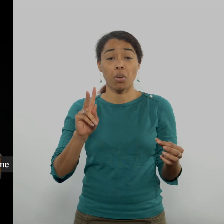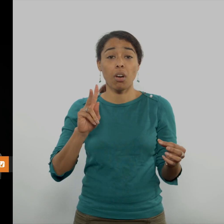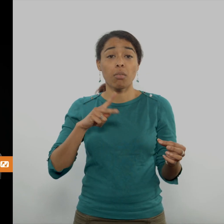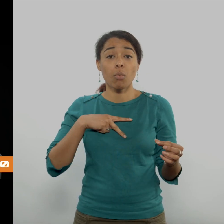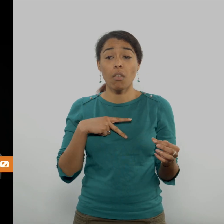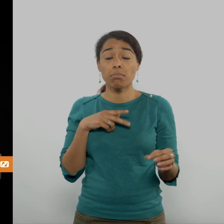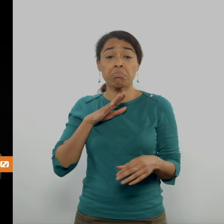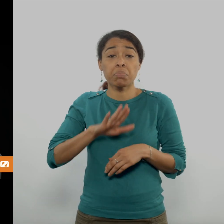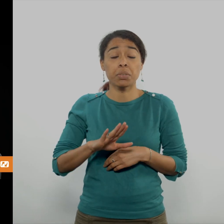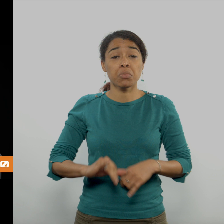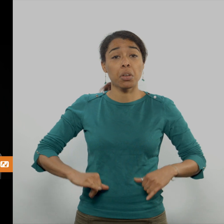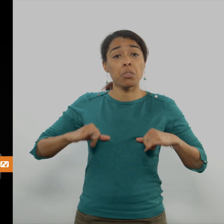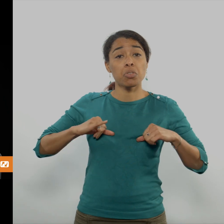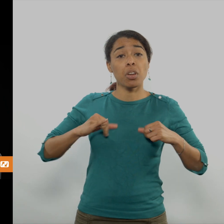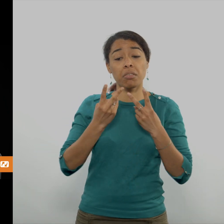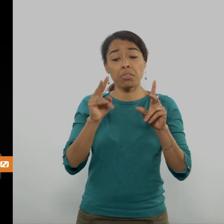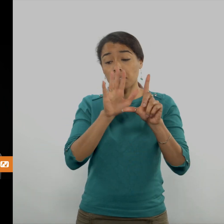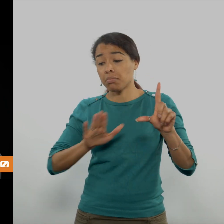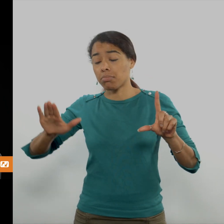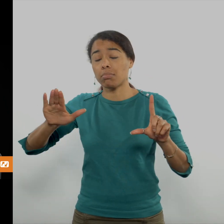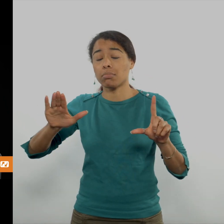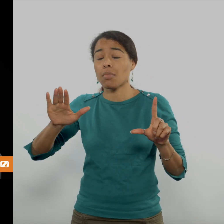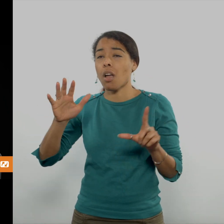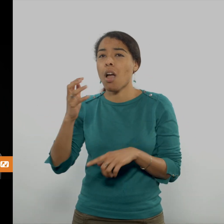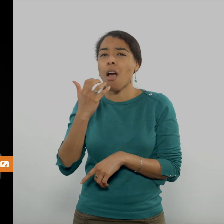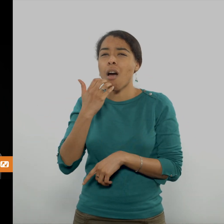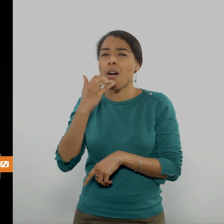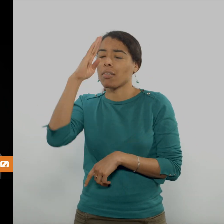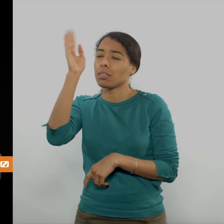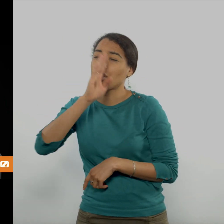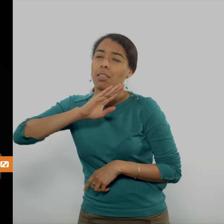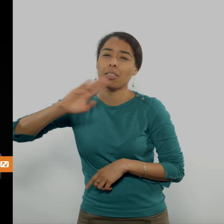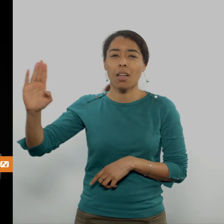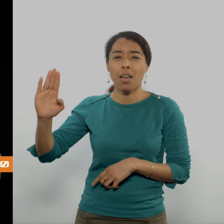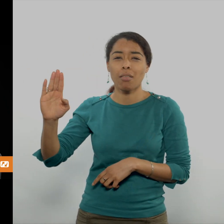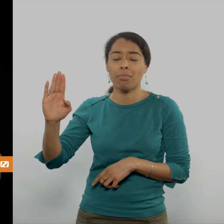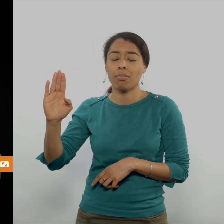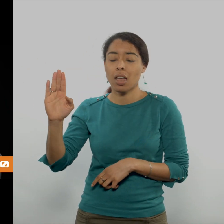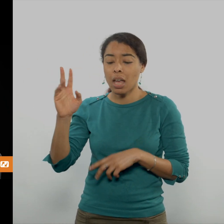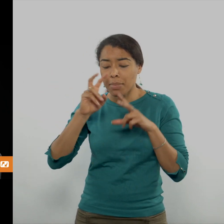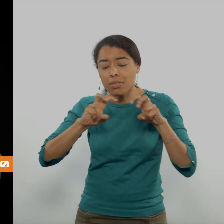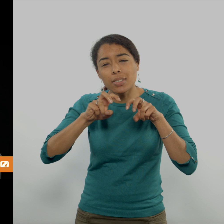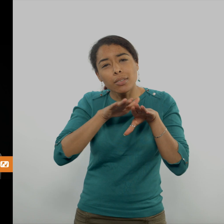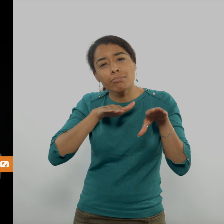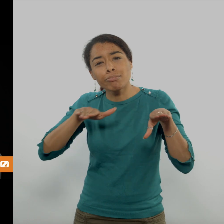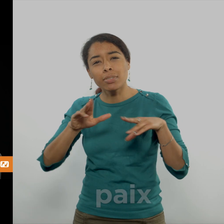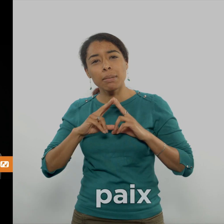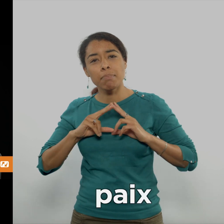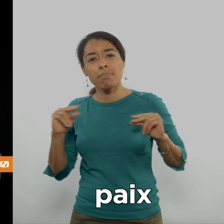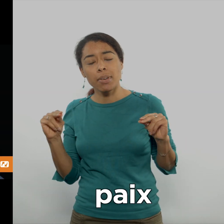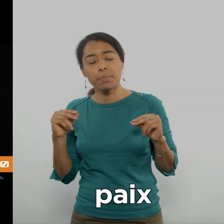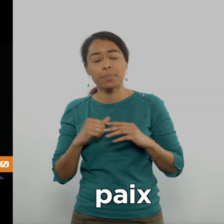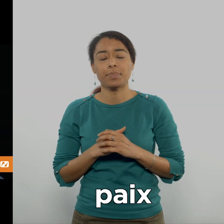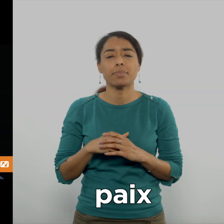Mon histoire, en fait, c'est l'histoire d'un jeune de banlieue qui est en quête de réussite et de succès et qui est surtout dans une recherche d'une certaine